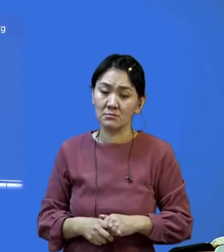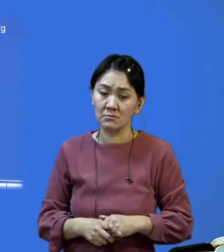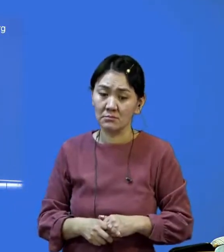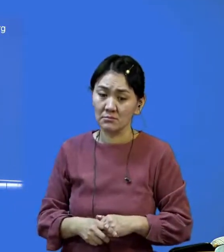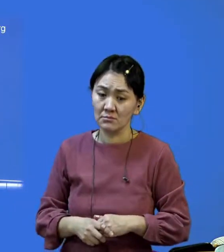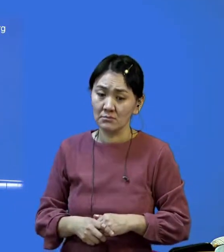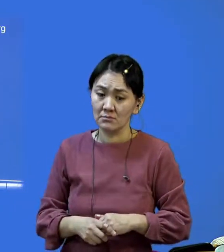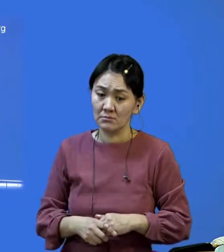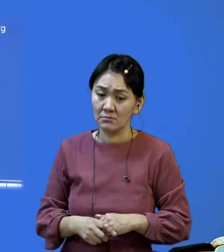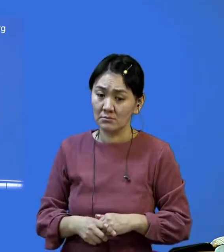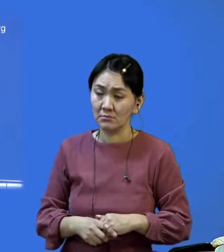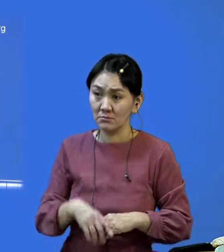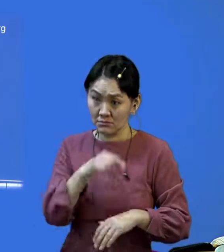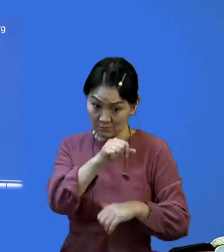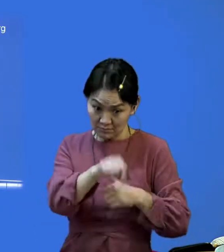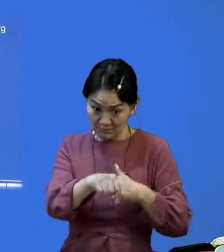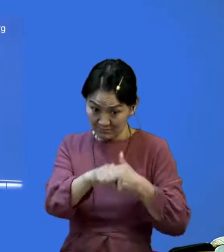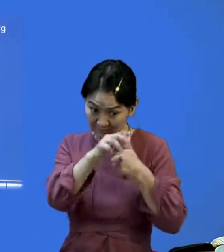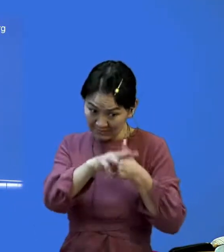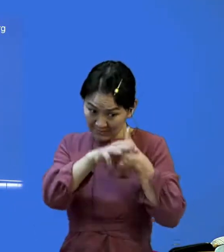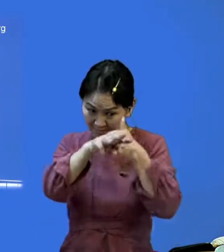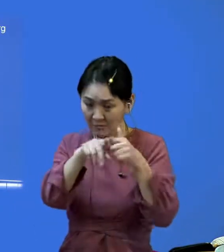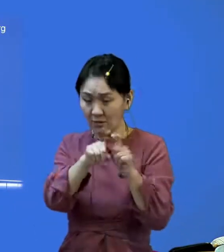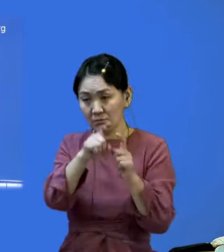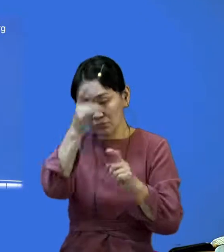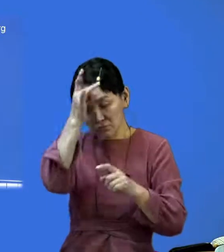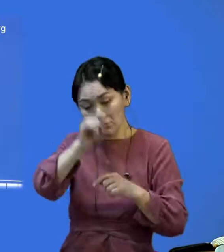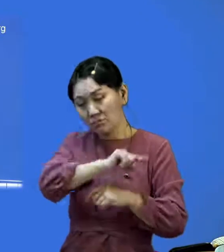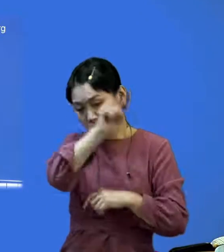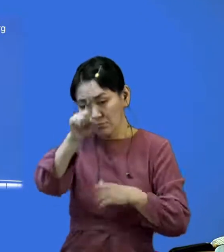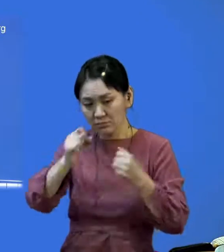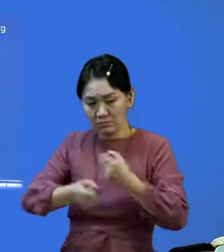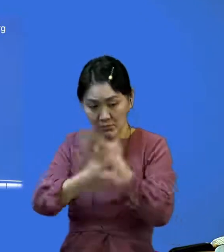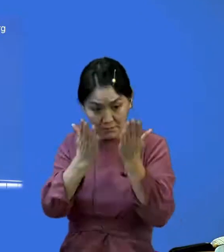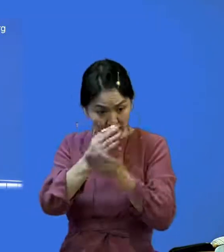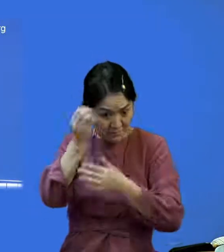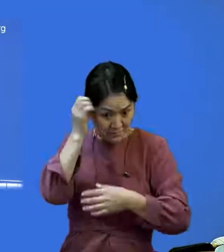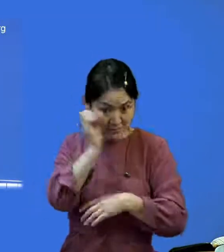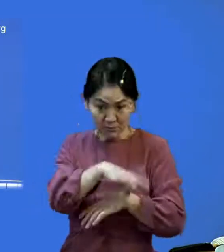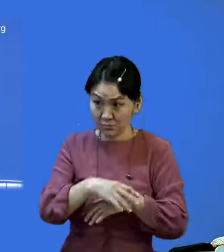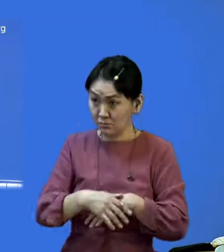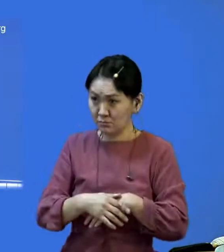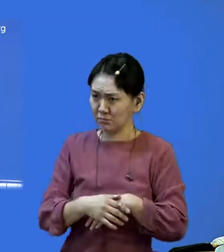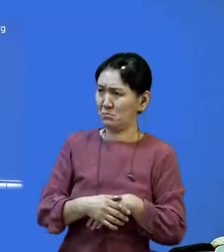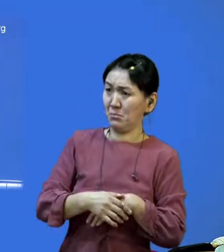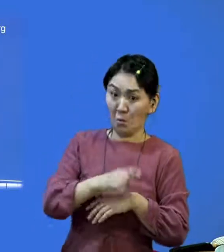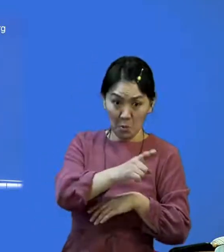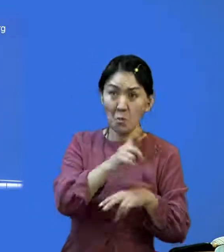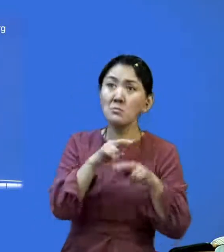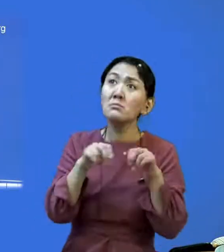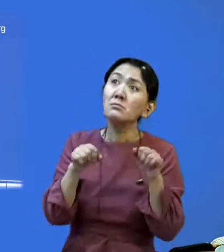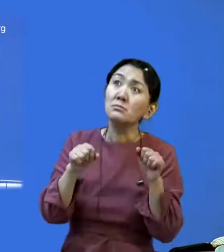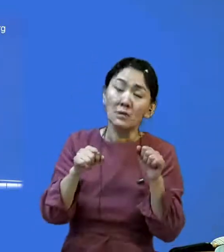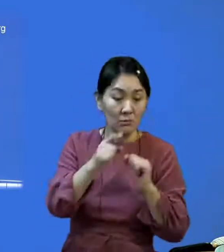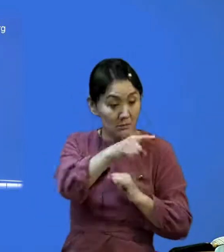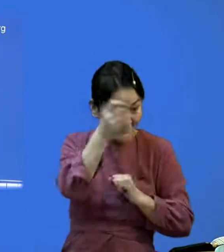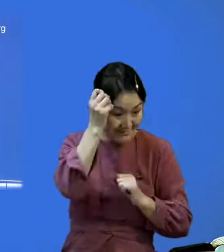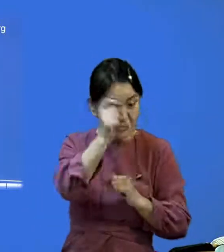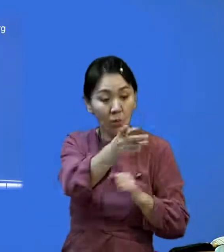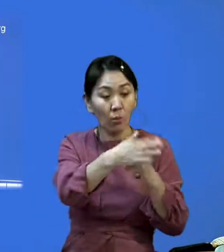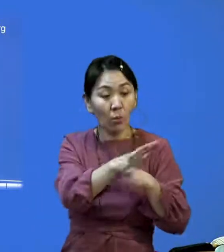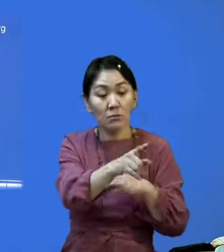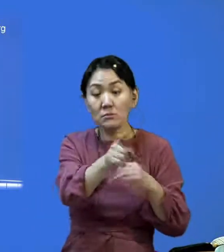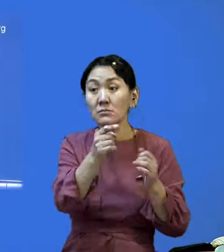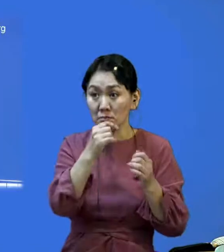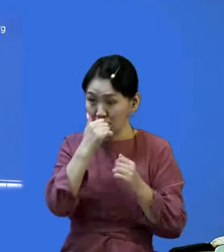энэ нам сайн мэдээ тарасны адил Ромд ч ото чи тунхаглах болно гэсэн яг ойлгохдохооргүй байгаа ч тийм бурхан